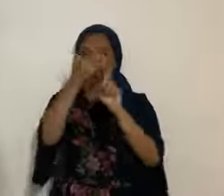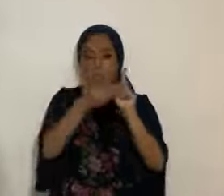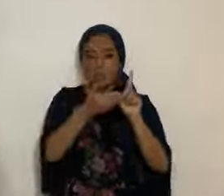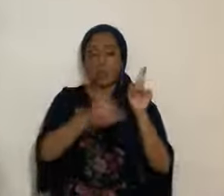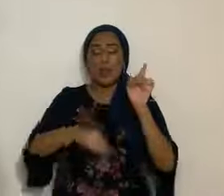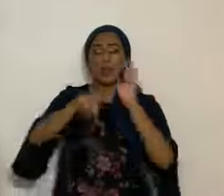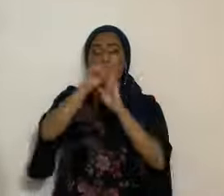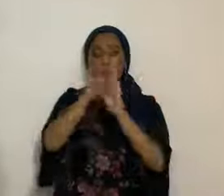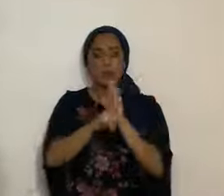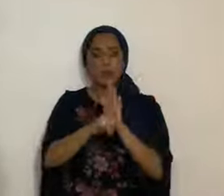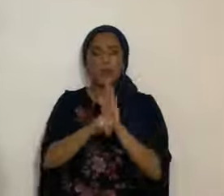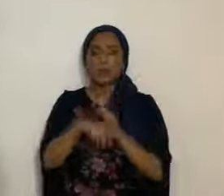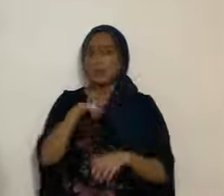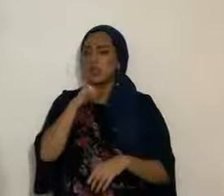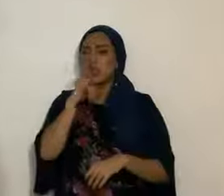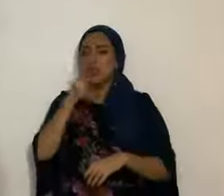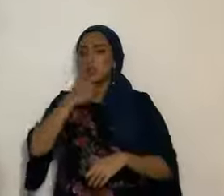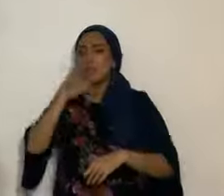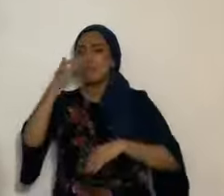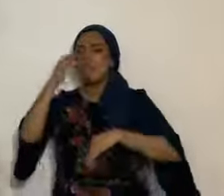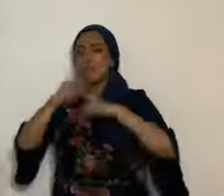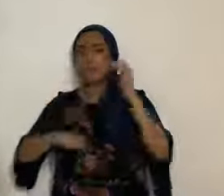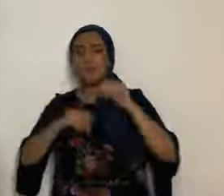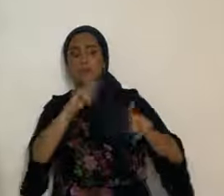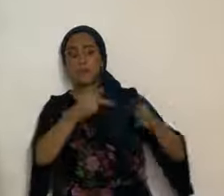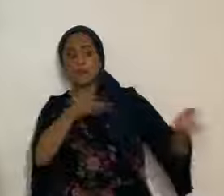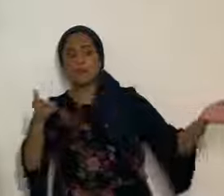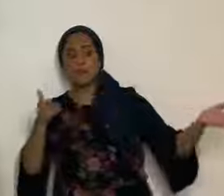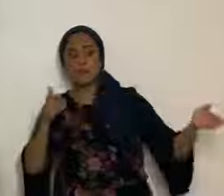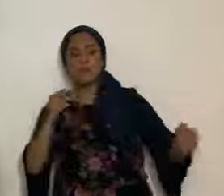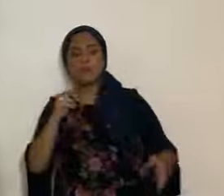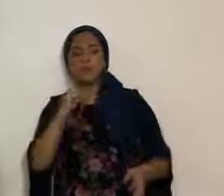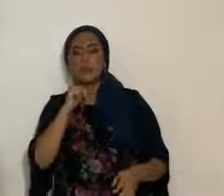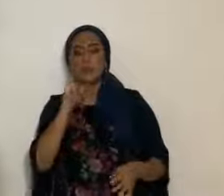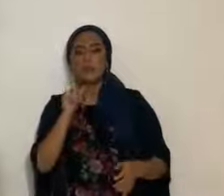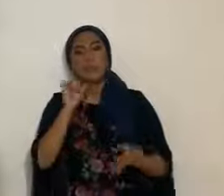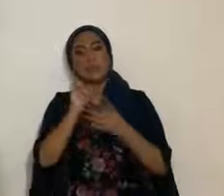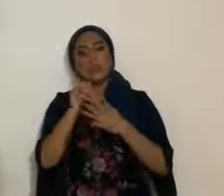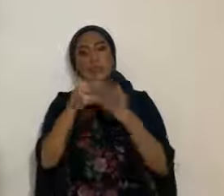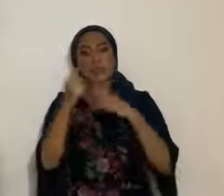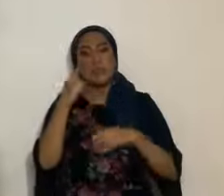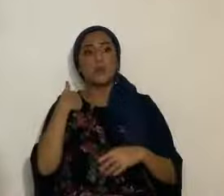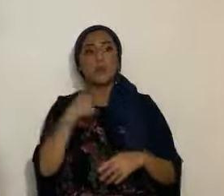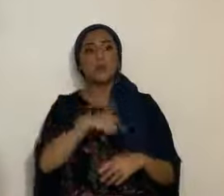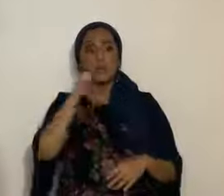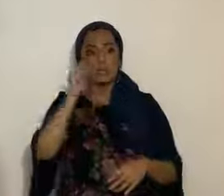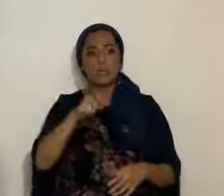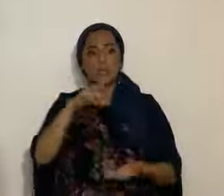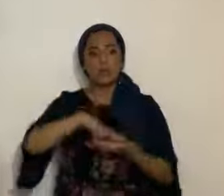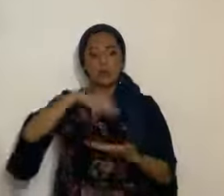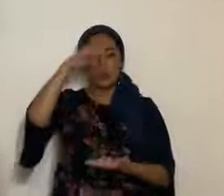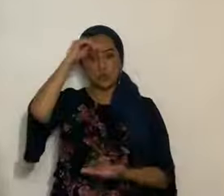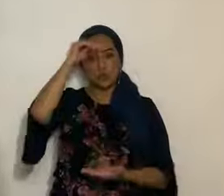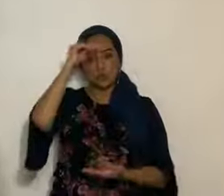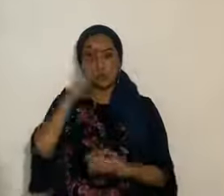Moisés no era mejor que el pueblo de Israel, y eso es algo que nosotros tenemos que aprender y